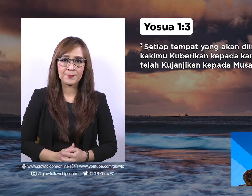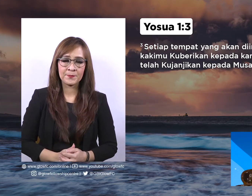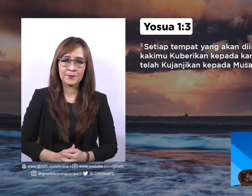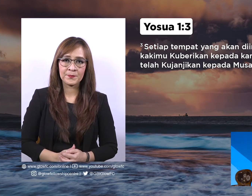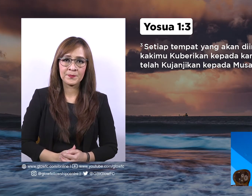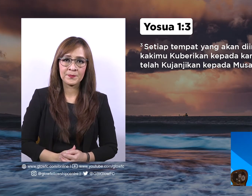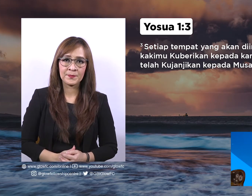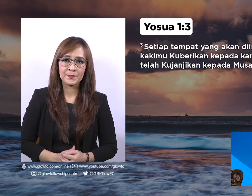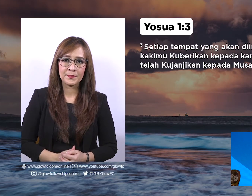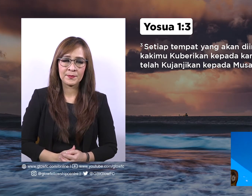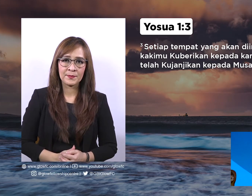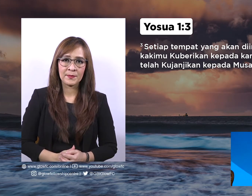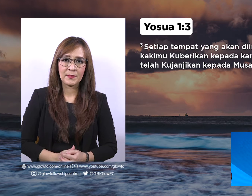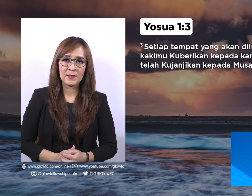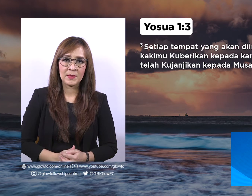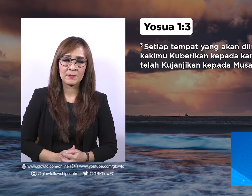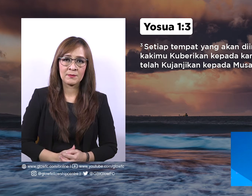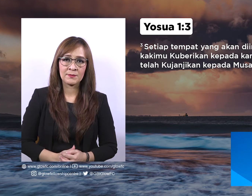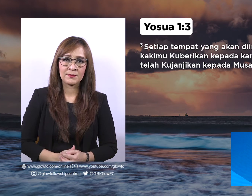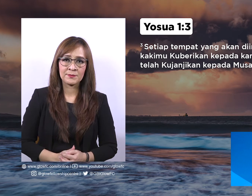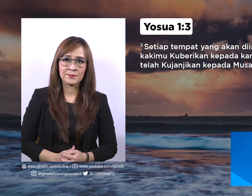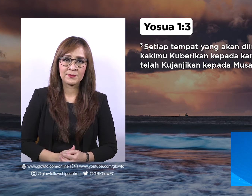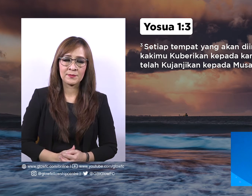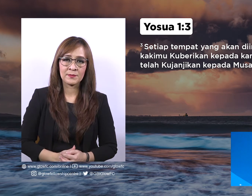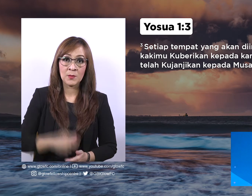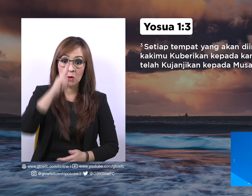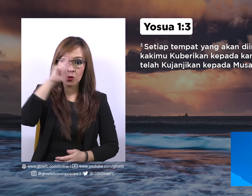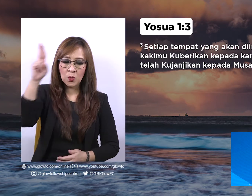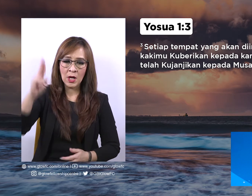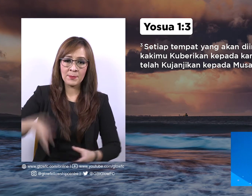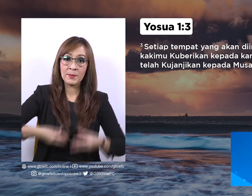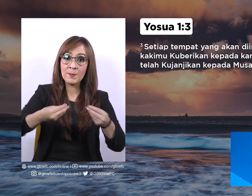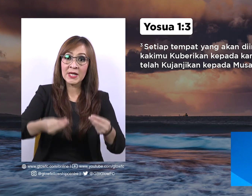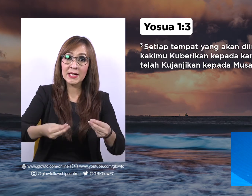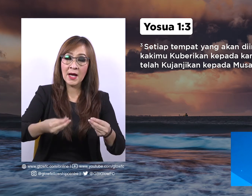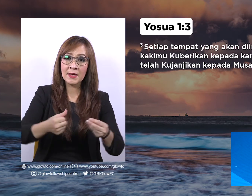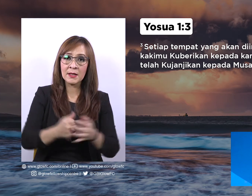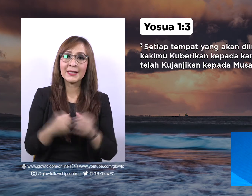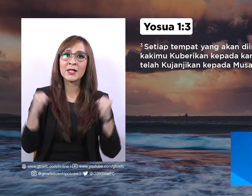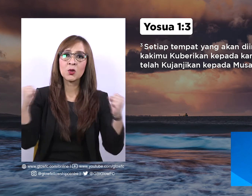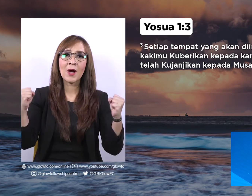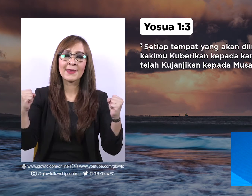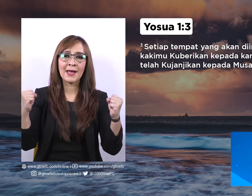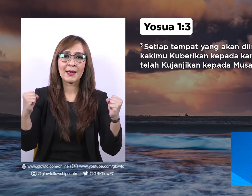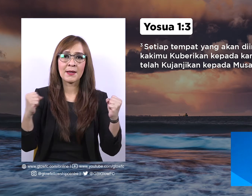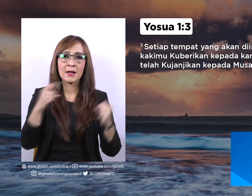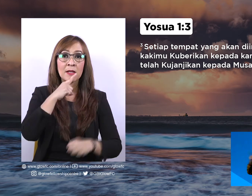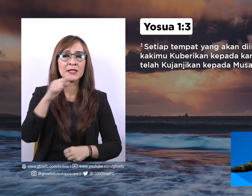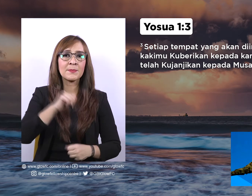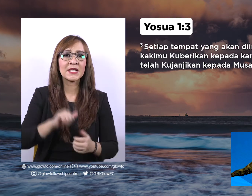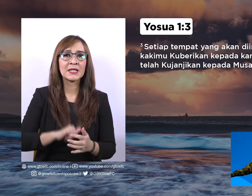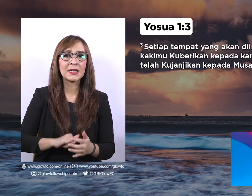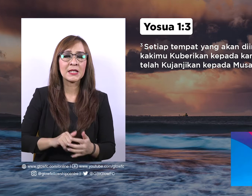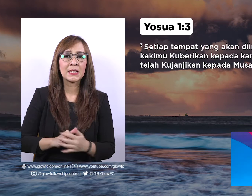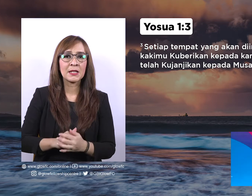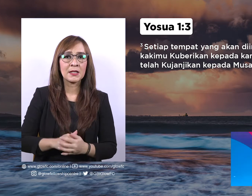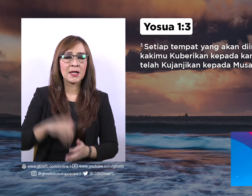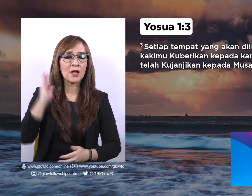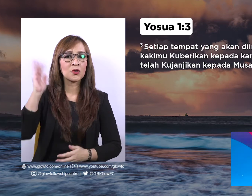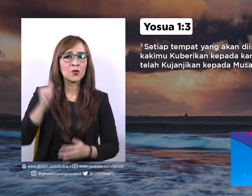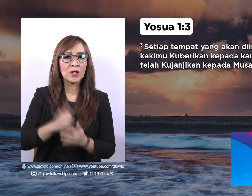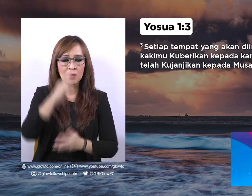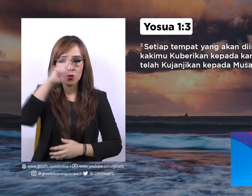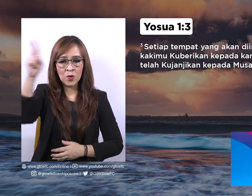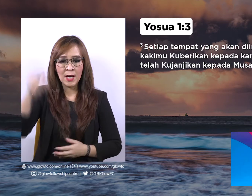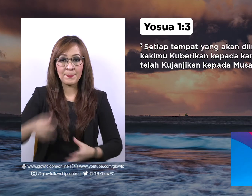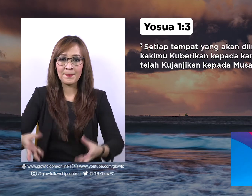Setiap tepat dengan dijaga oleh pakai buku berikan Tuhan yang berikan kepada kamu seperti antara kujanjikan kepada musa musa hamba tuhan itu boleh